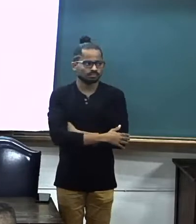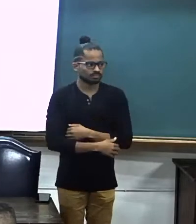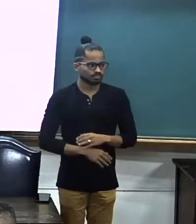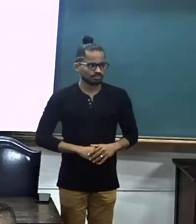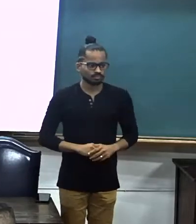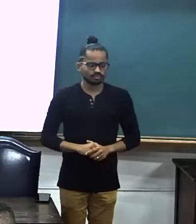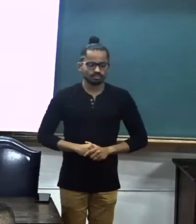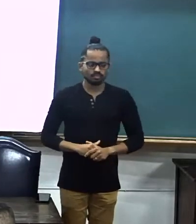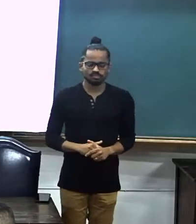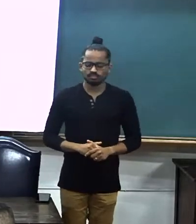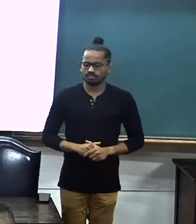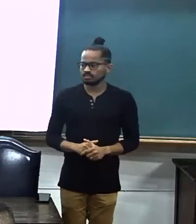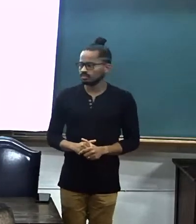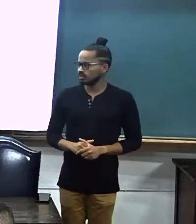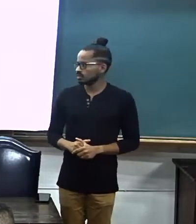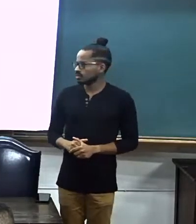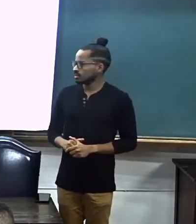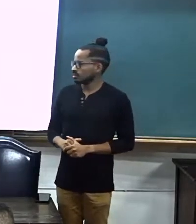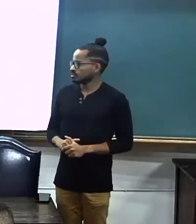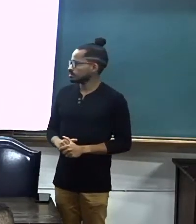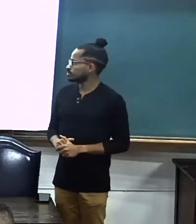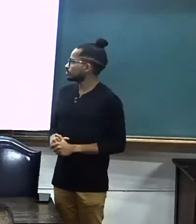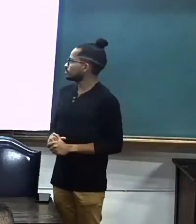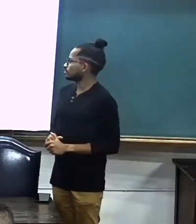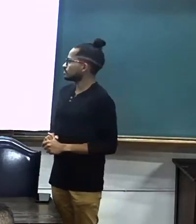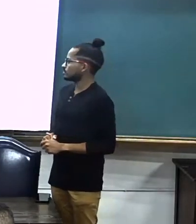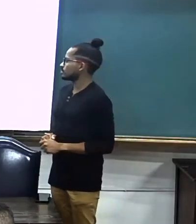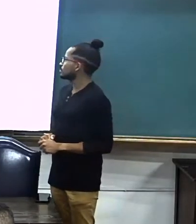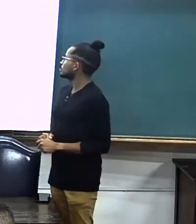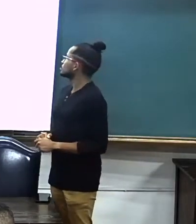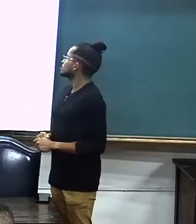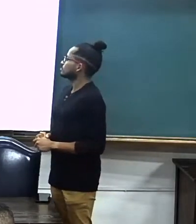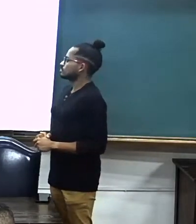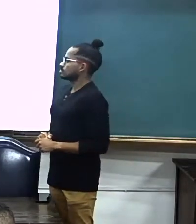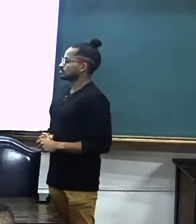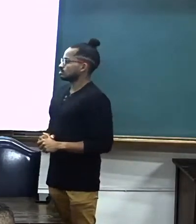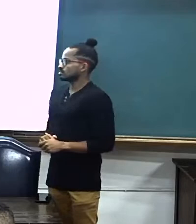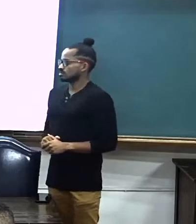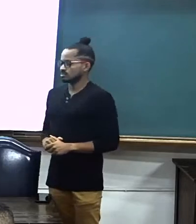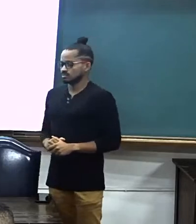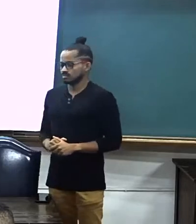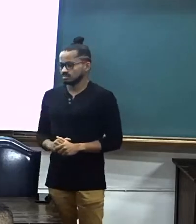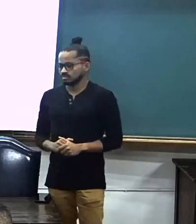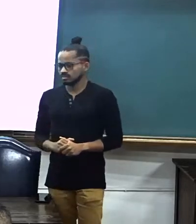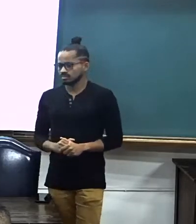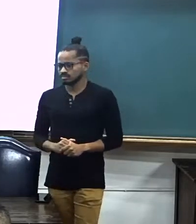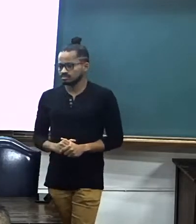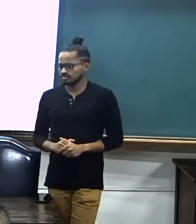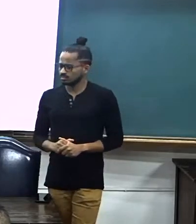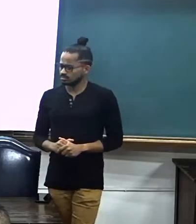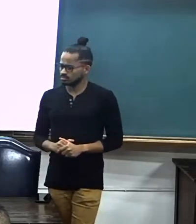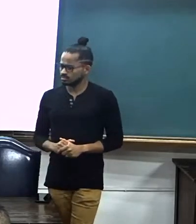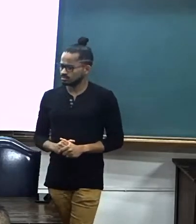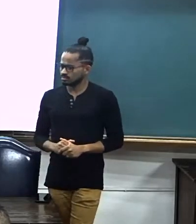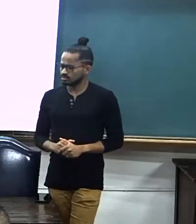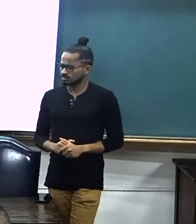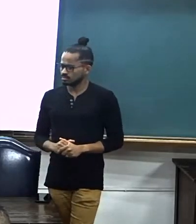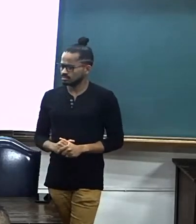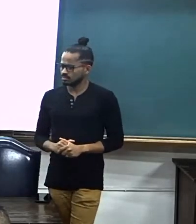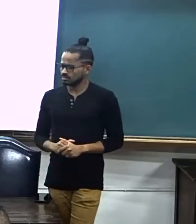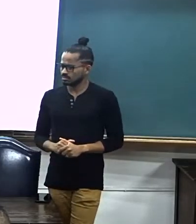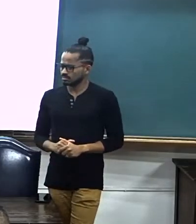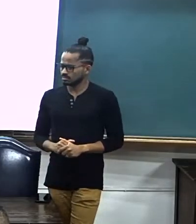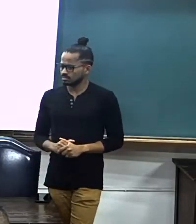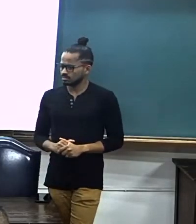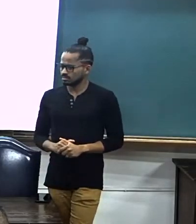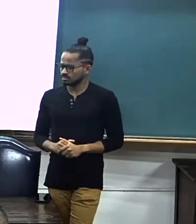sobretudo, interessada na comparação entre línguas japonesa e inglesa, tanto do ponto de vista acústico